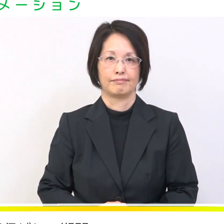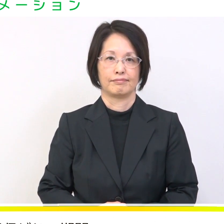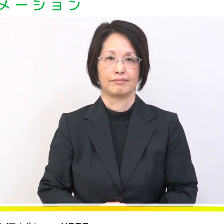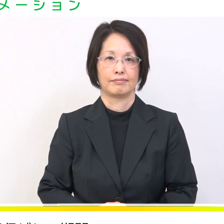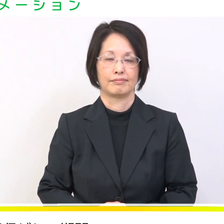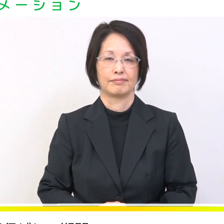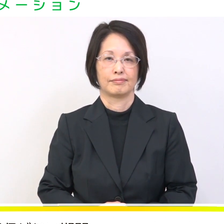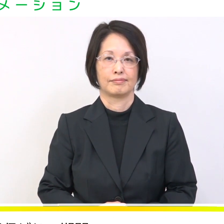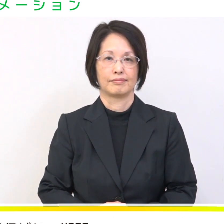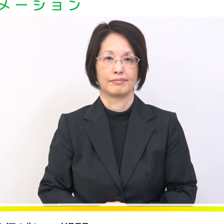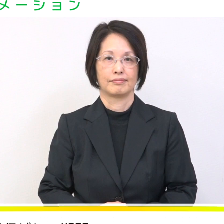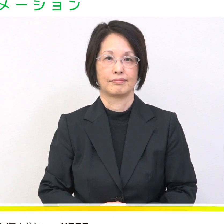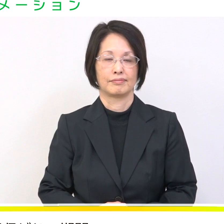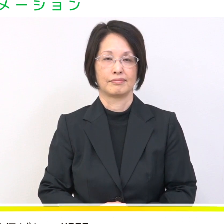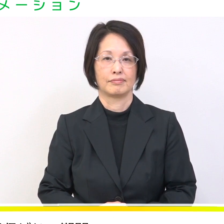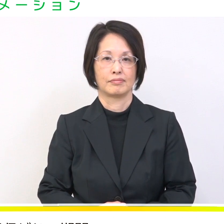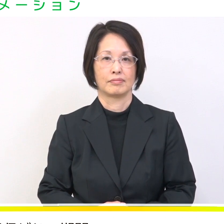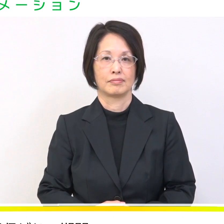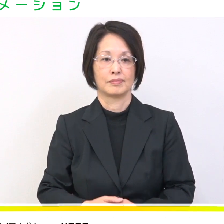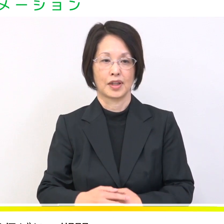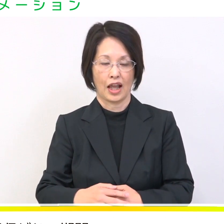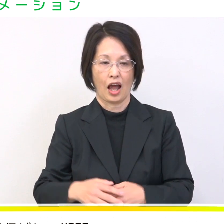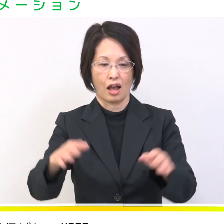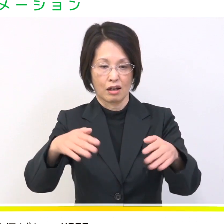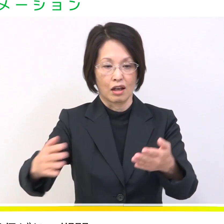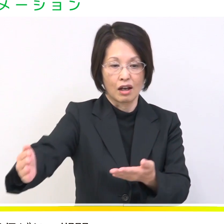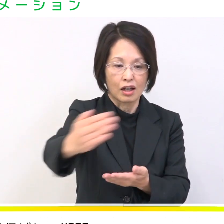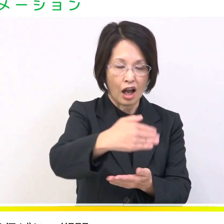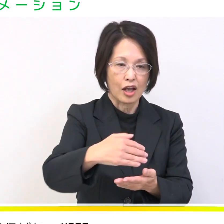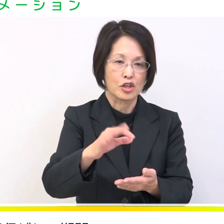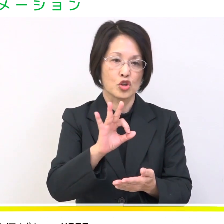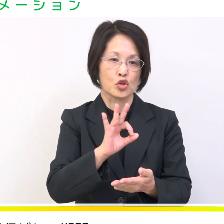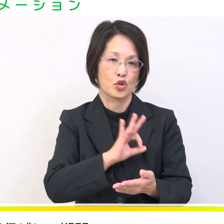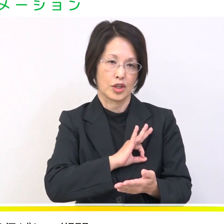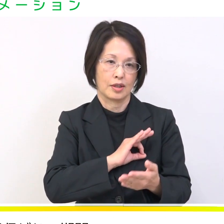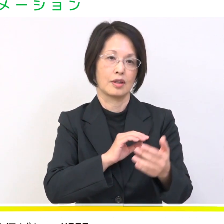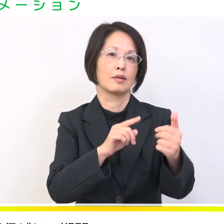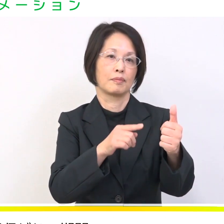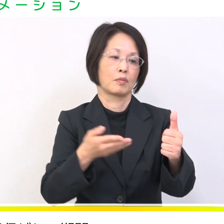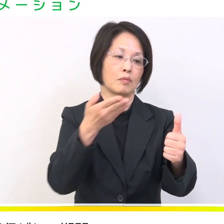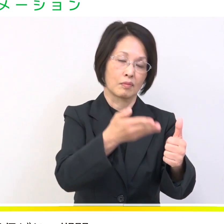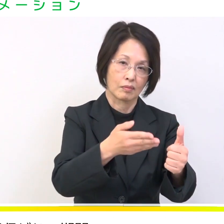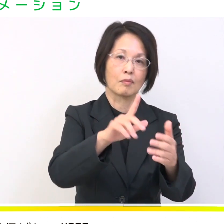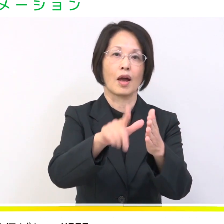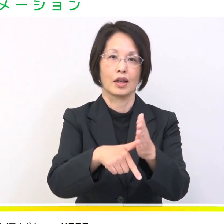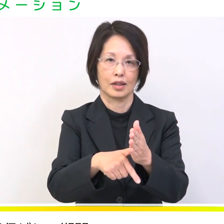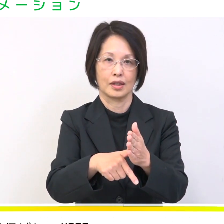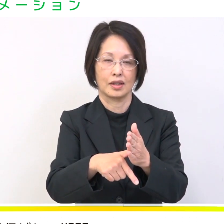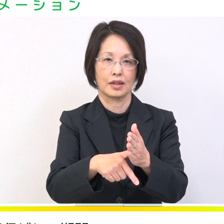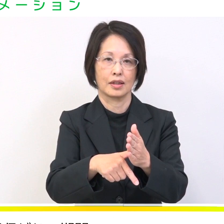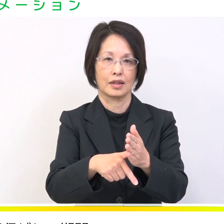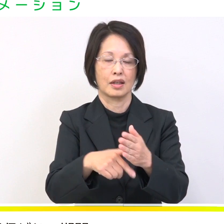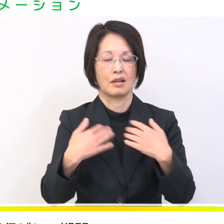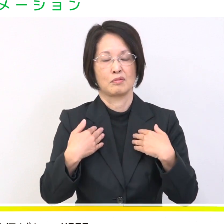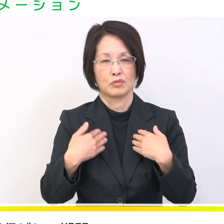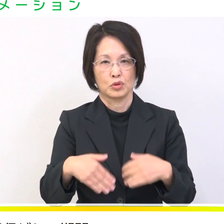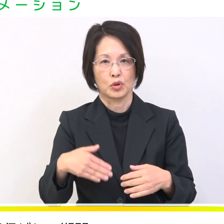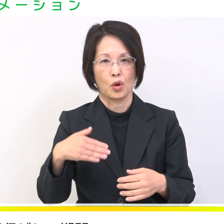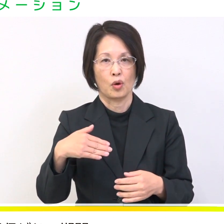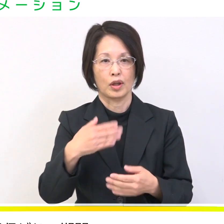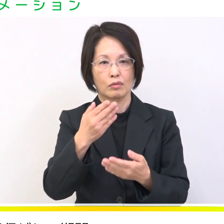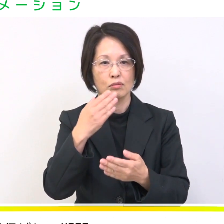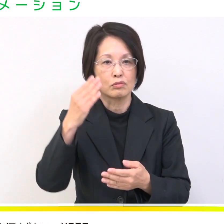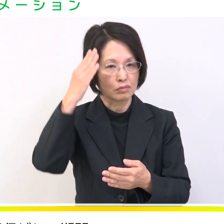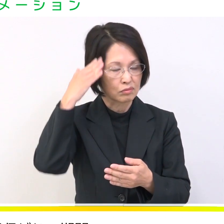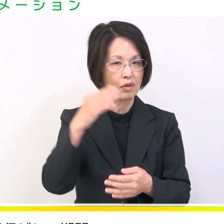また回収員て私方式による廃食用油食品用